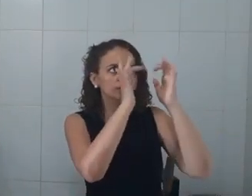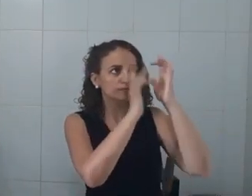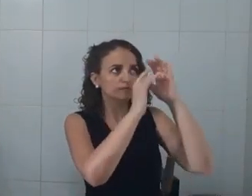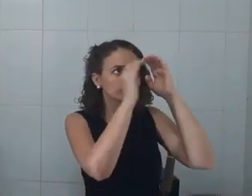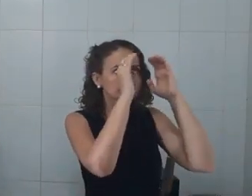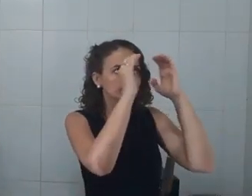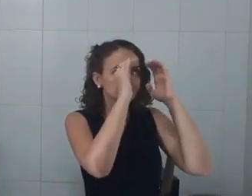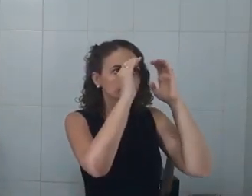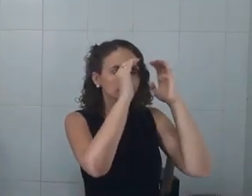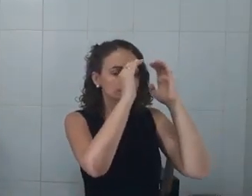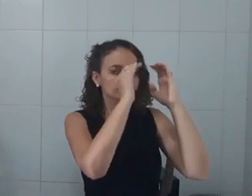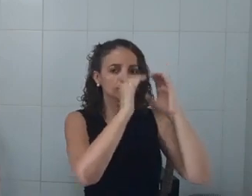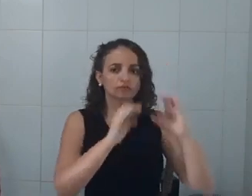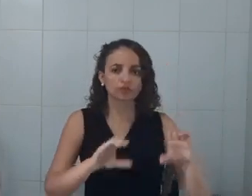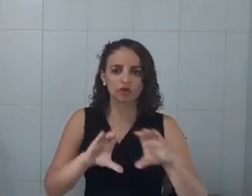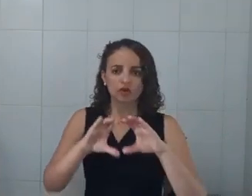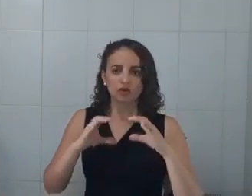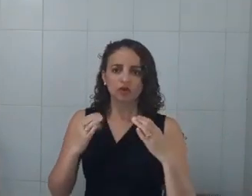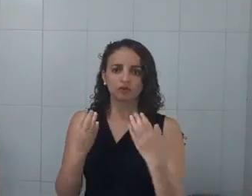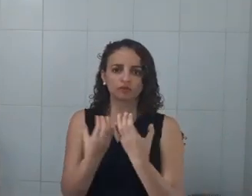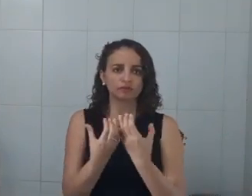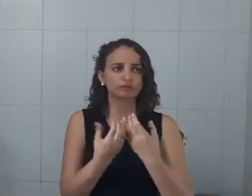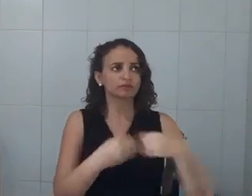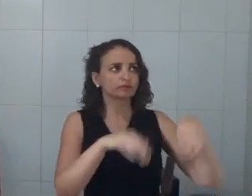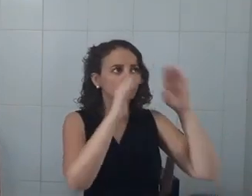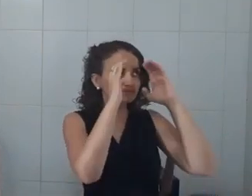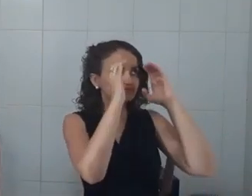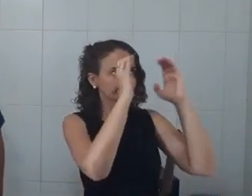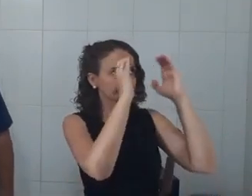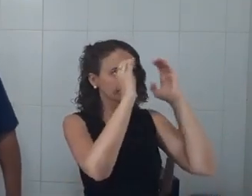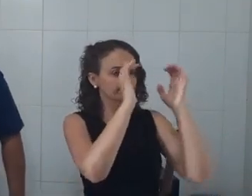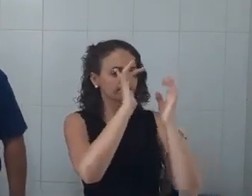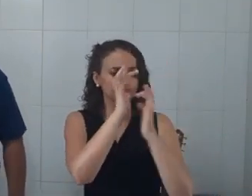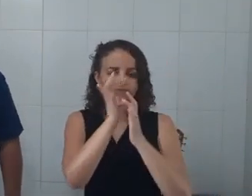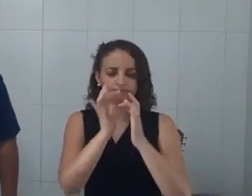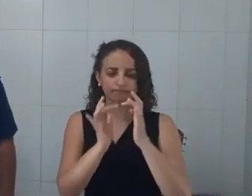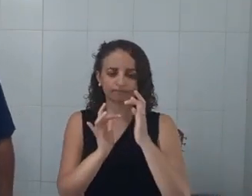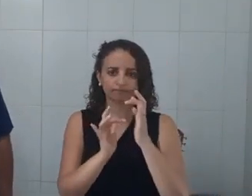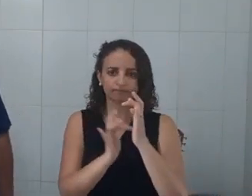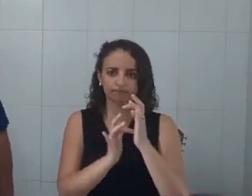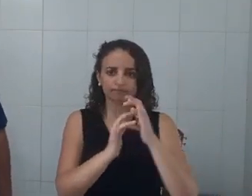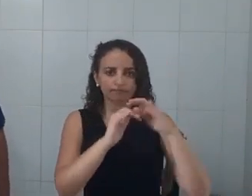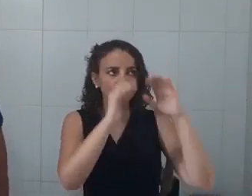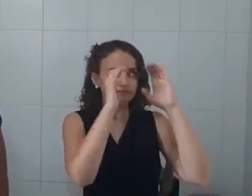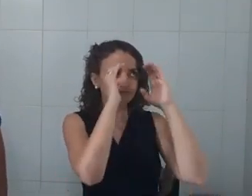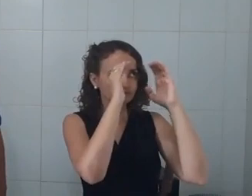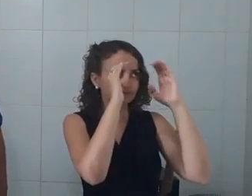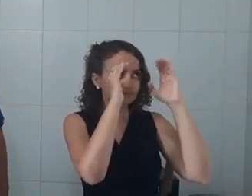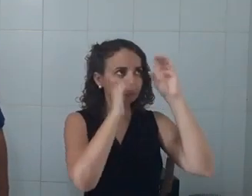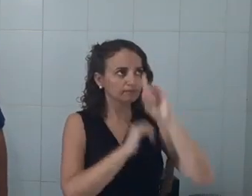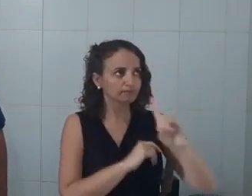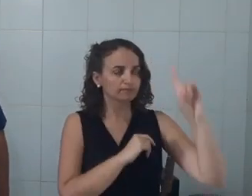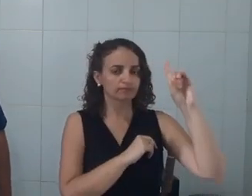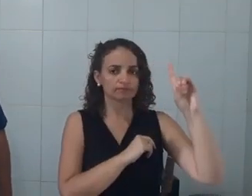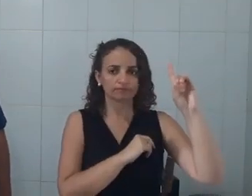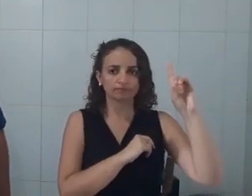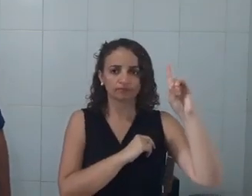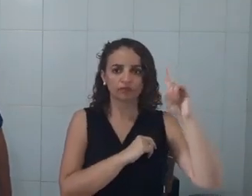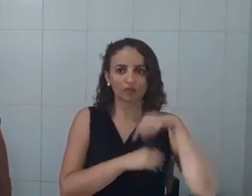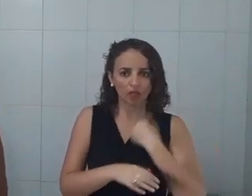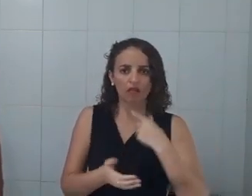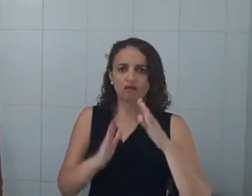Cristo. Uma comunidade firmada em Deus Pai e no Senhor Jesus Cristo. Para sermos realmente